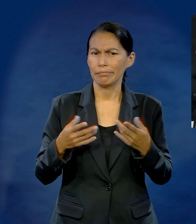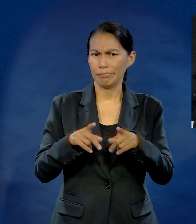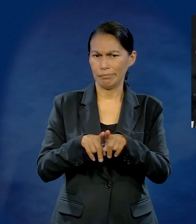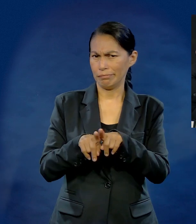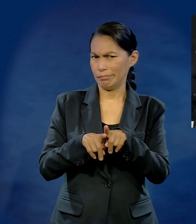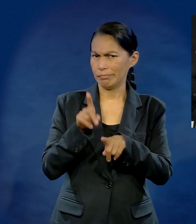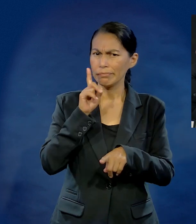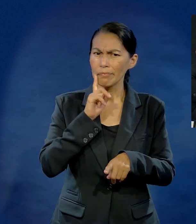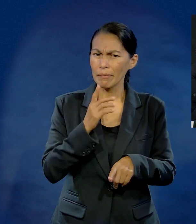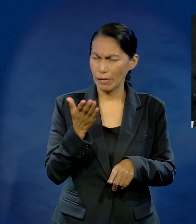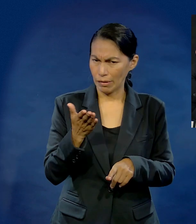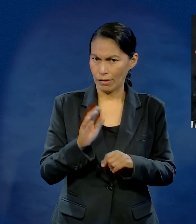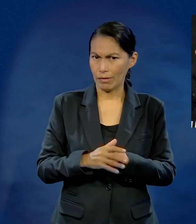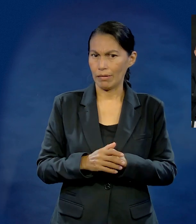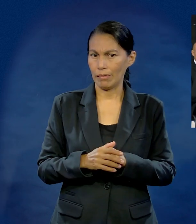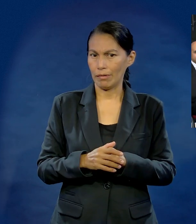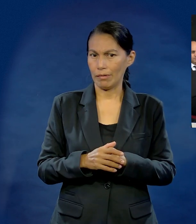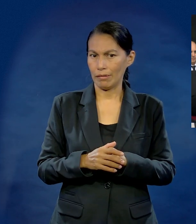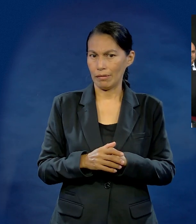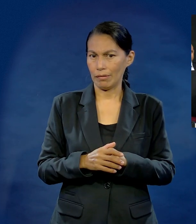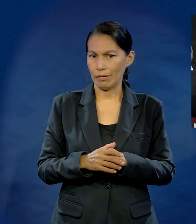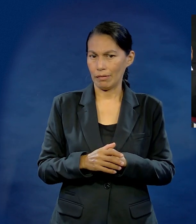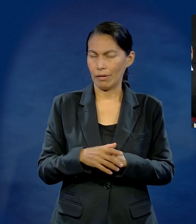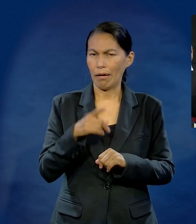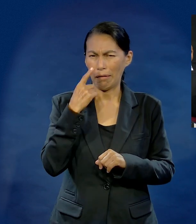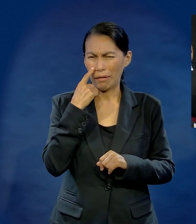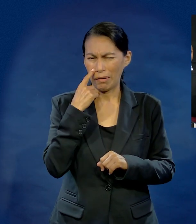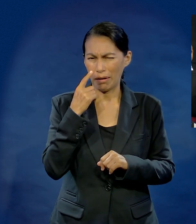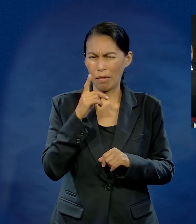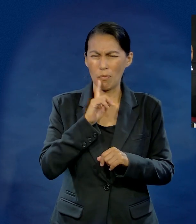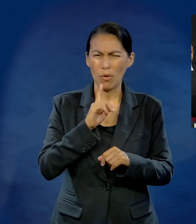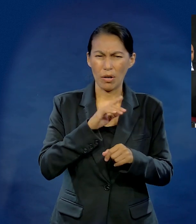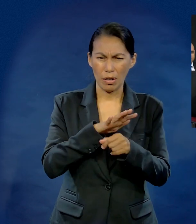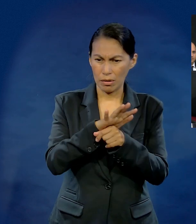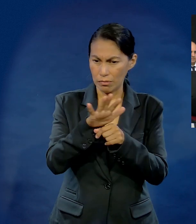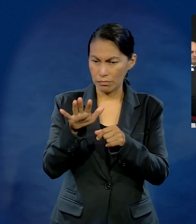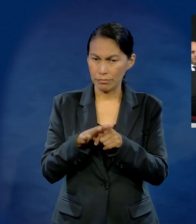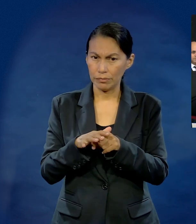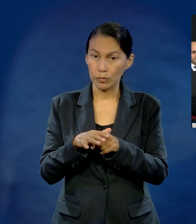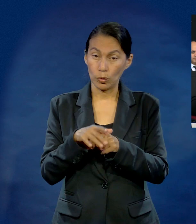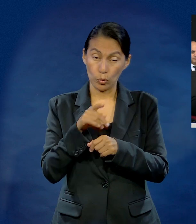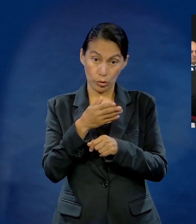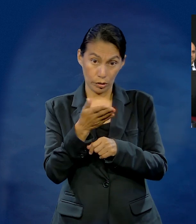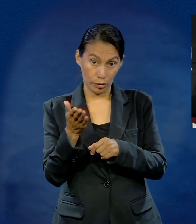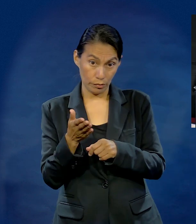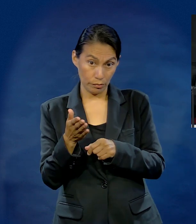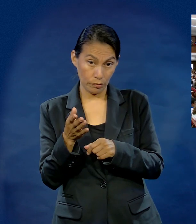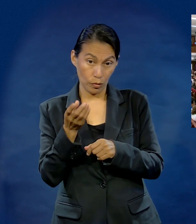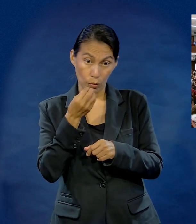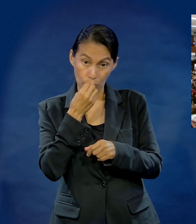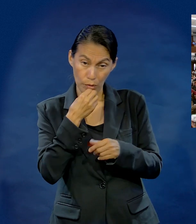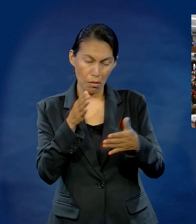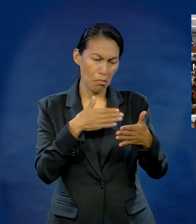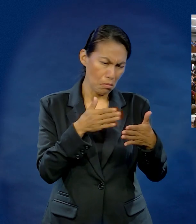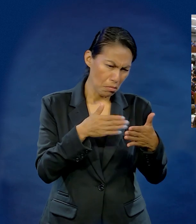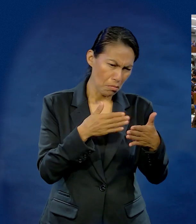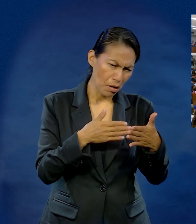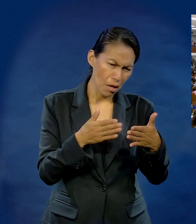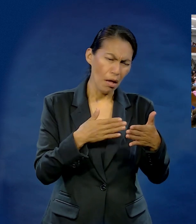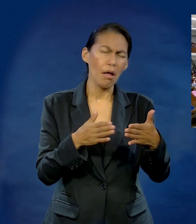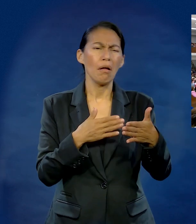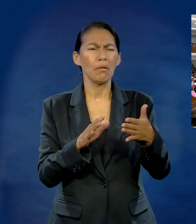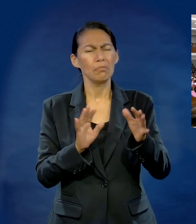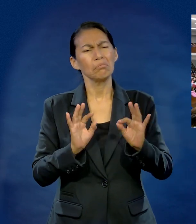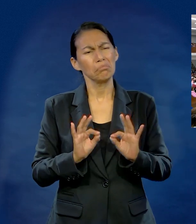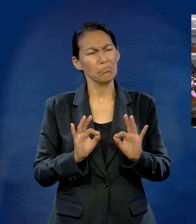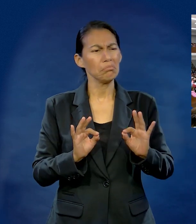es problema. Pero mire, es un problema de esos que de sentido común se resuelve. Por ejemplo, déjeme ver a alguien que